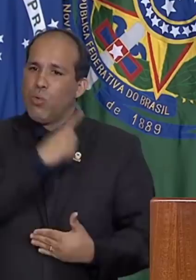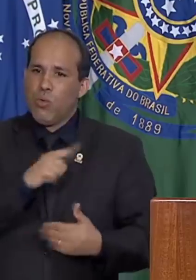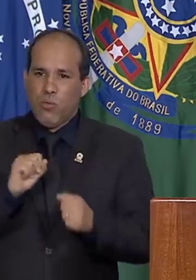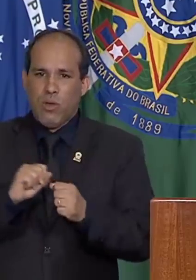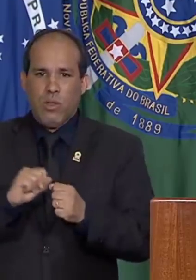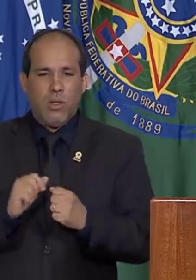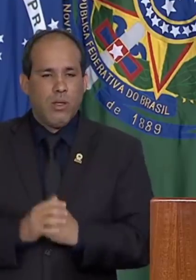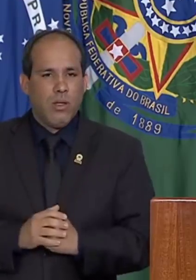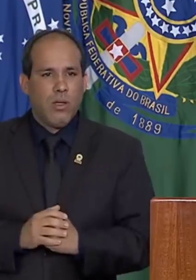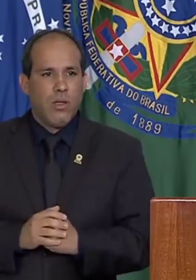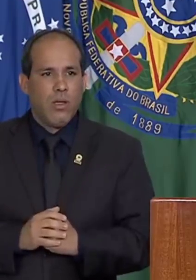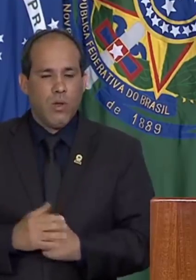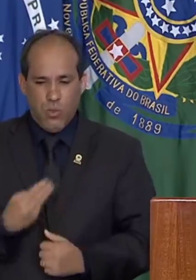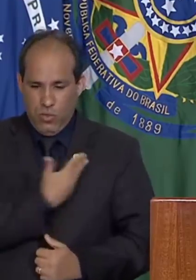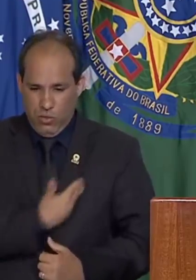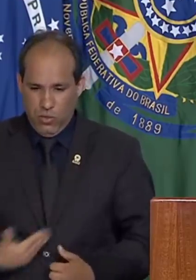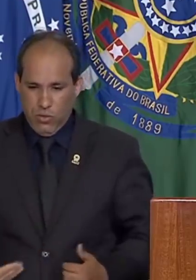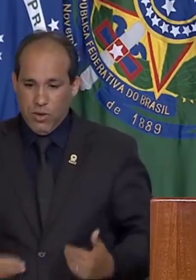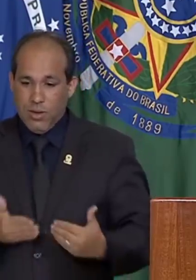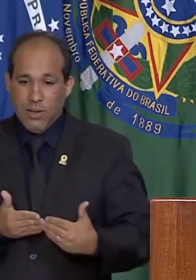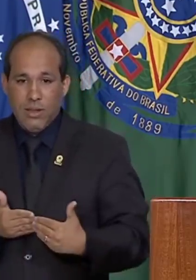Estado, além de